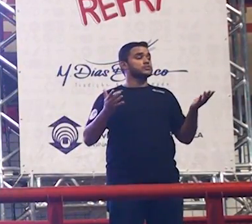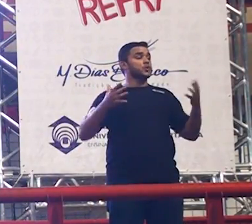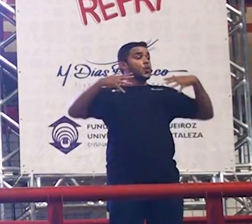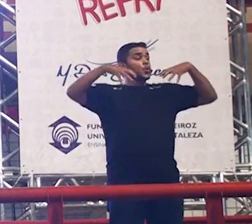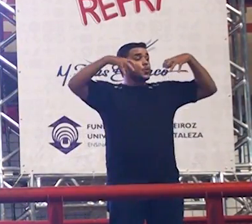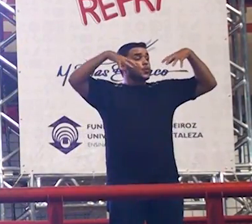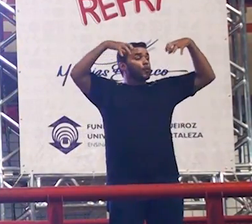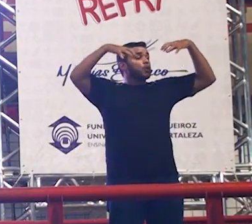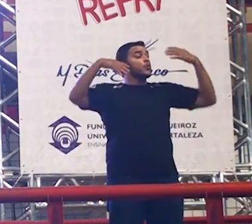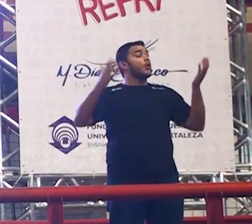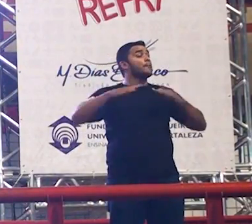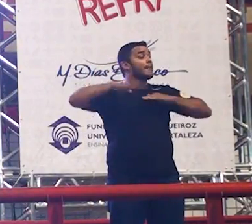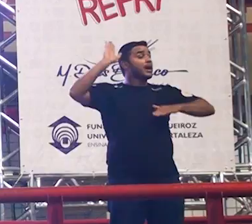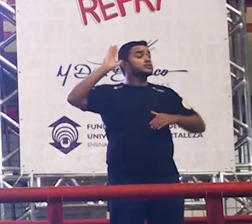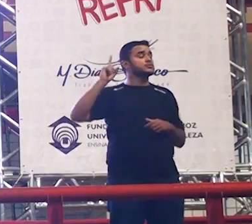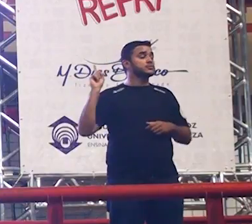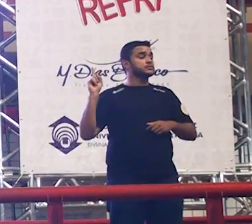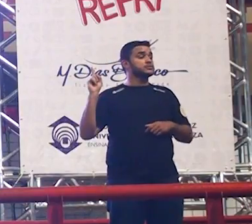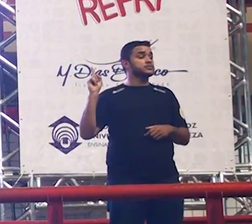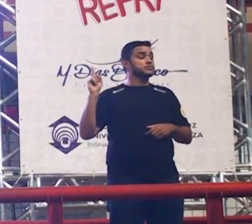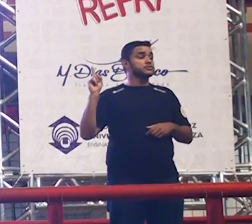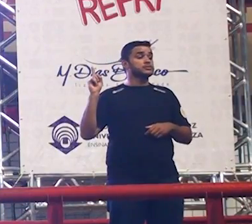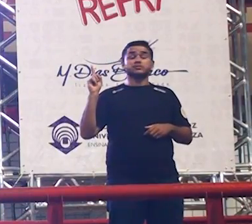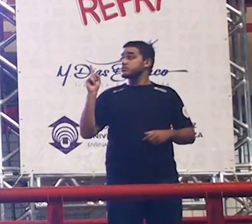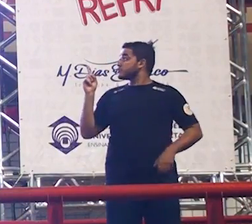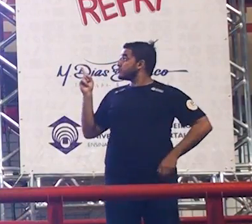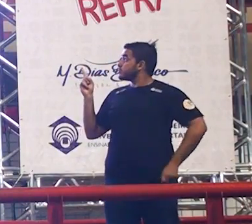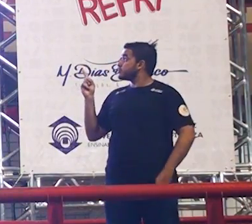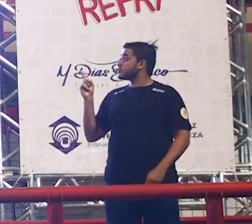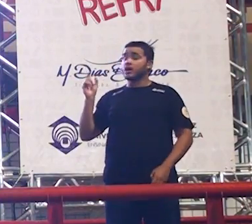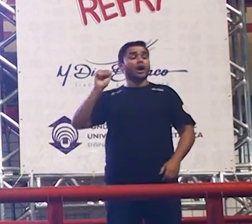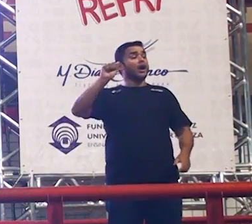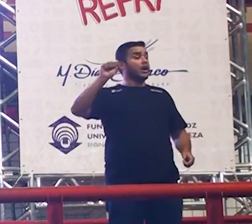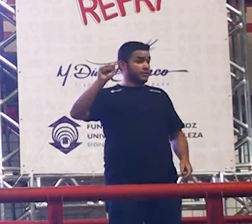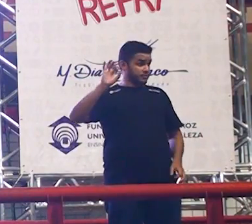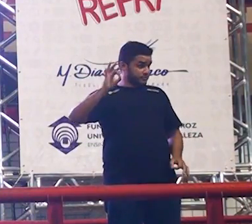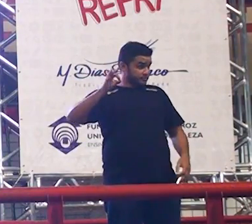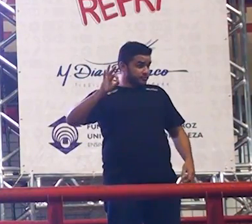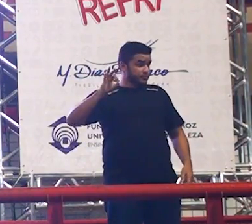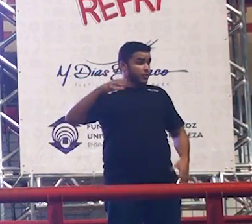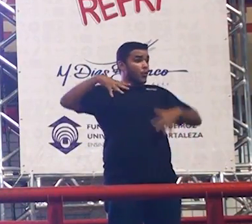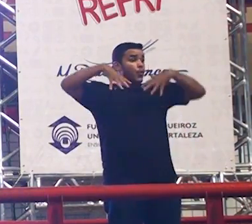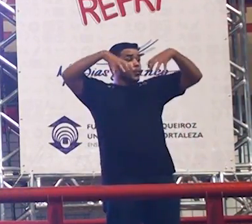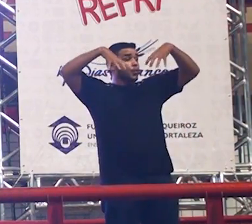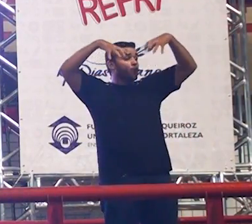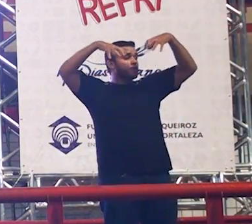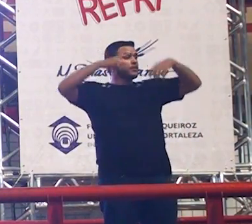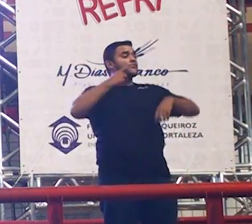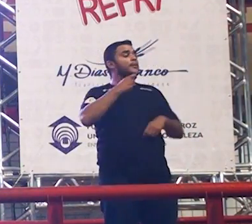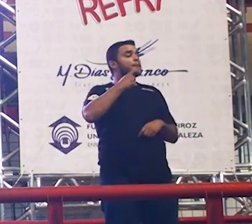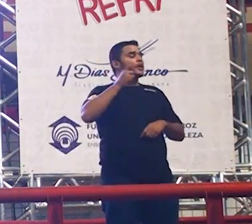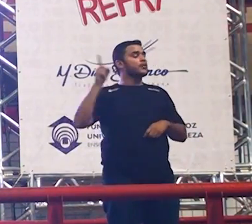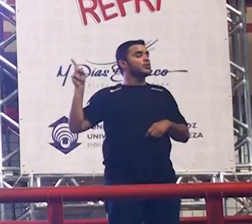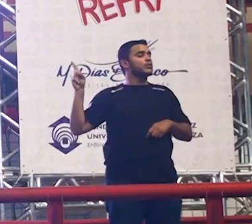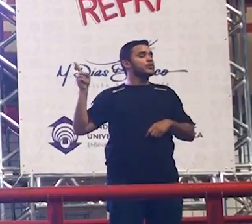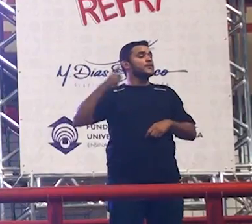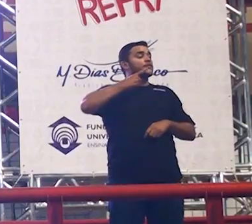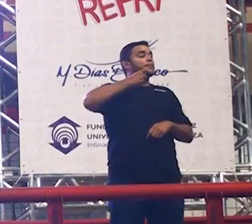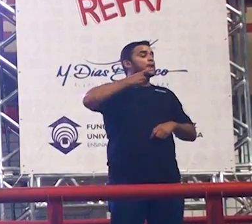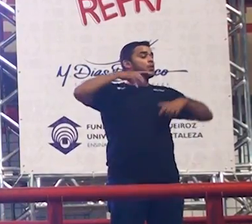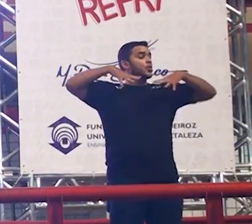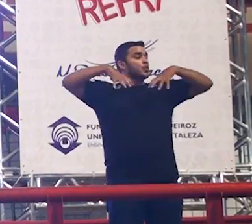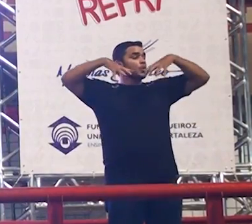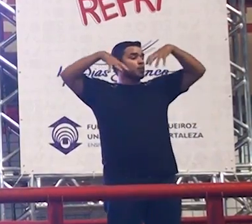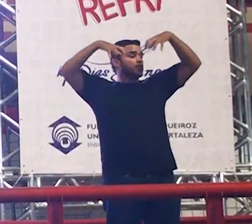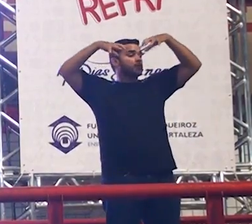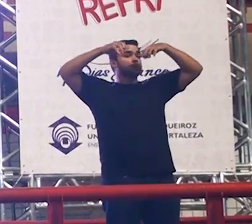Hein? É o A, por que o A? Porque tem maior quantidade de água suspensa na